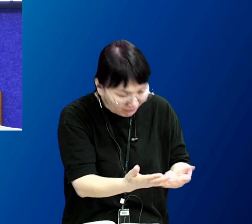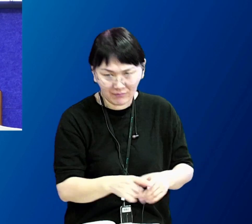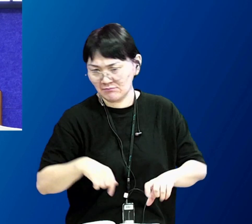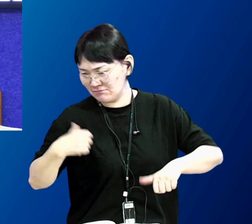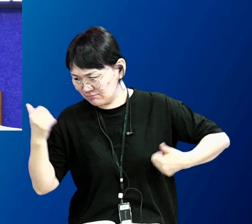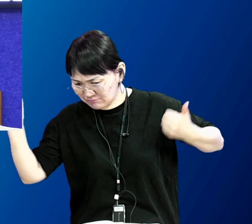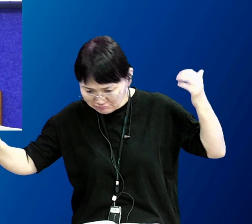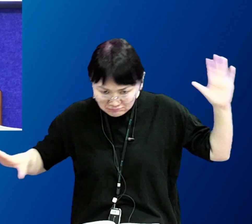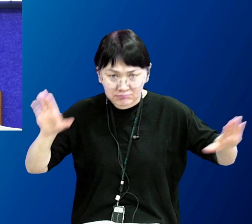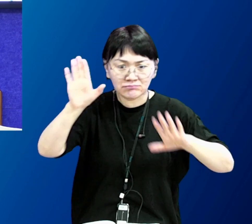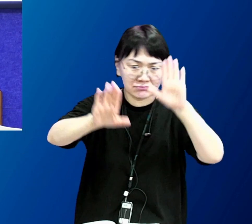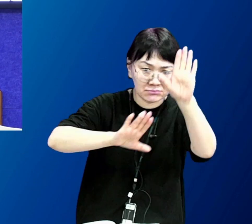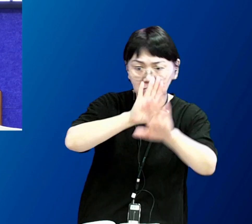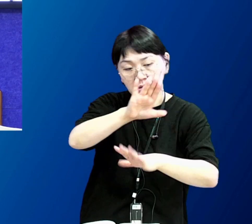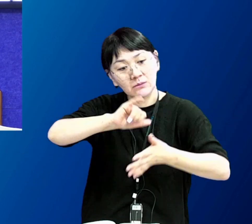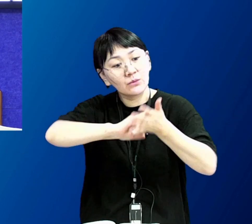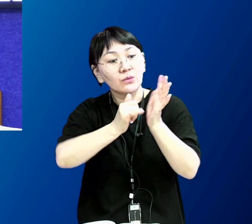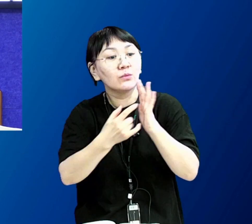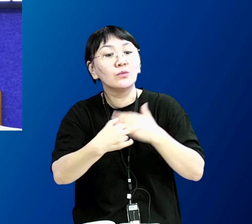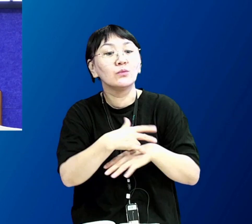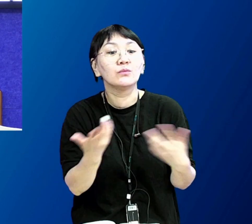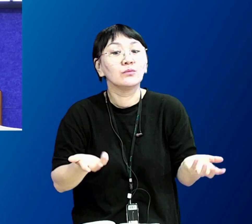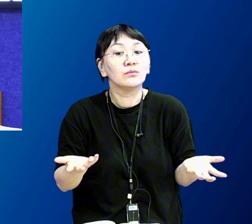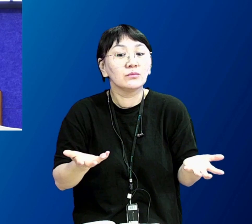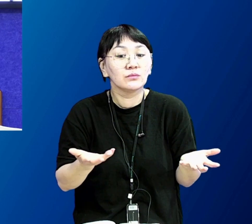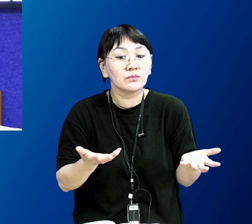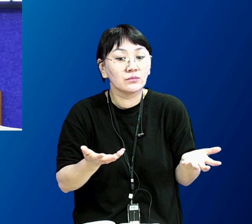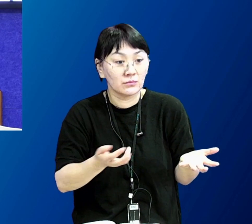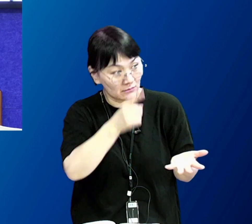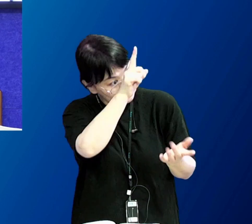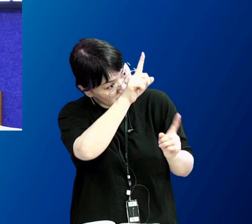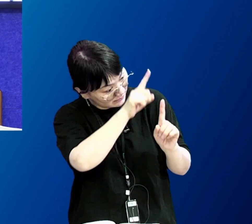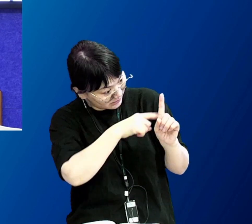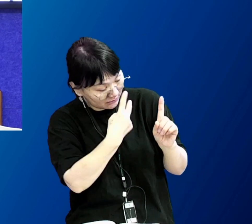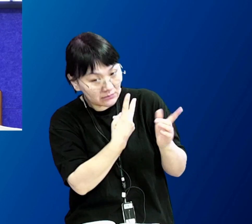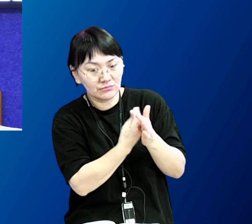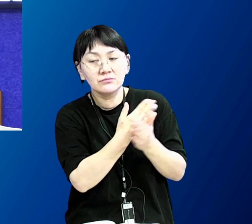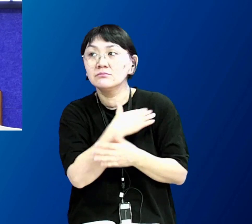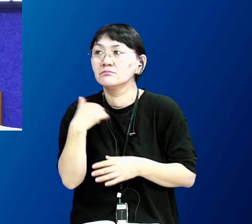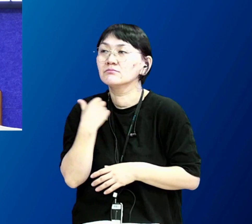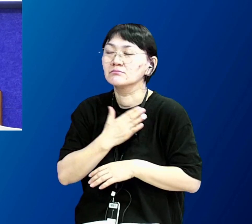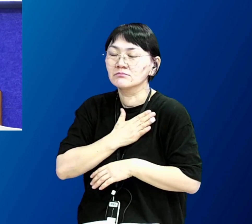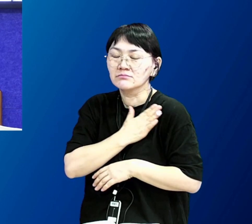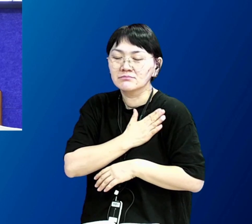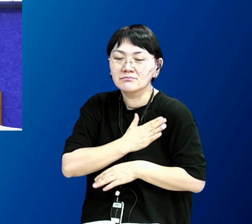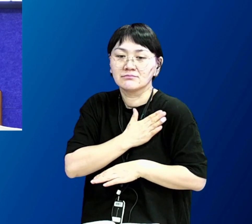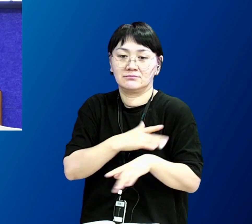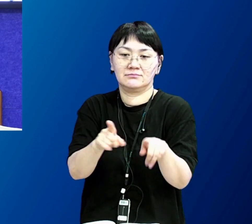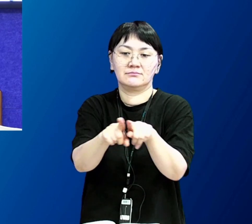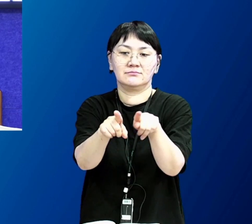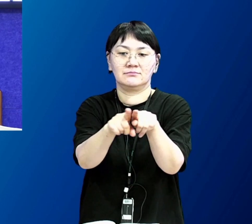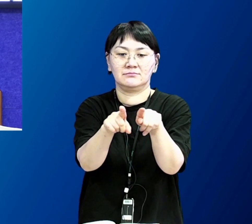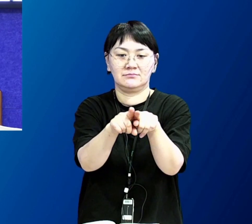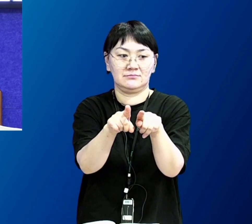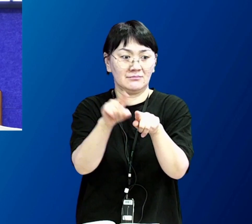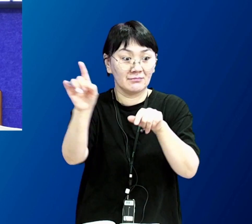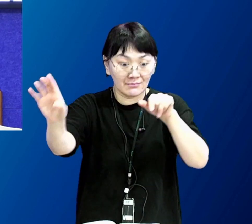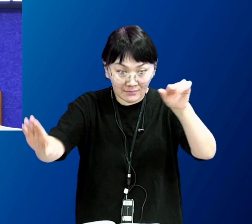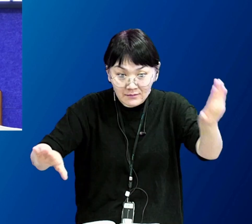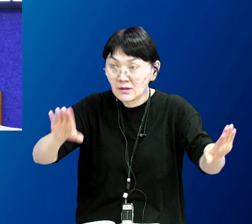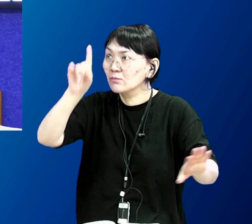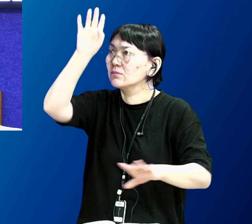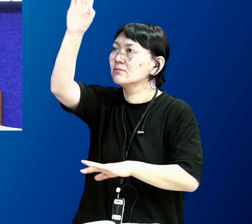бибинийг хайрлж байна гэдг нь тэр нь шүү дээ. Бид өхөн эзнийг хайрлж байгаа тэр